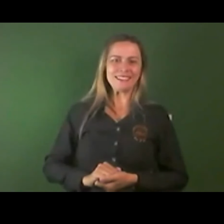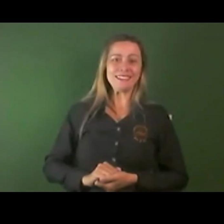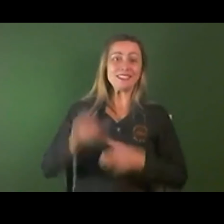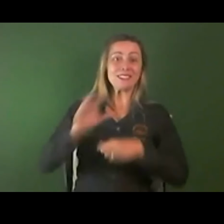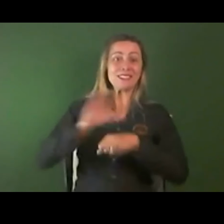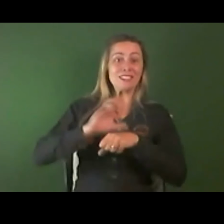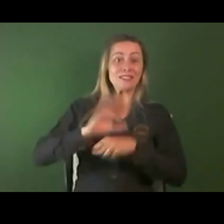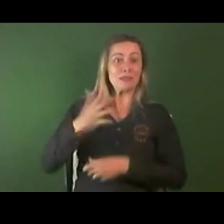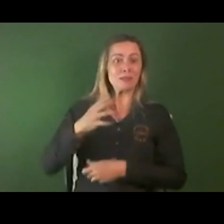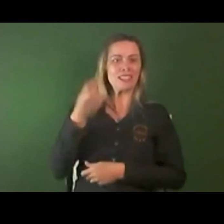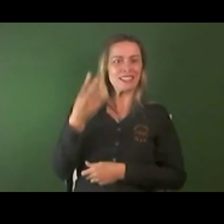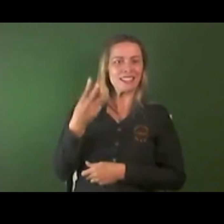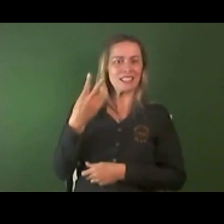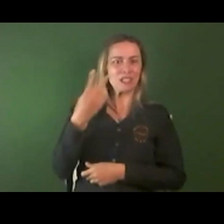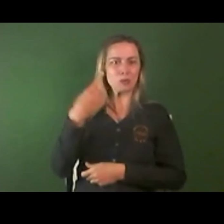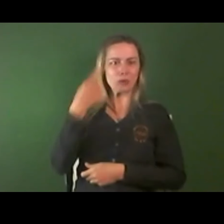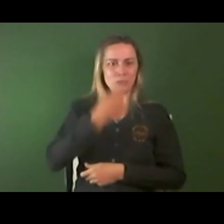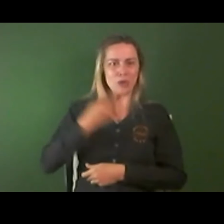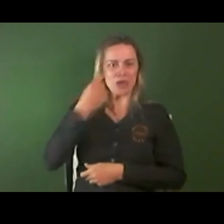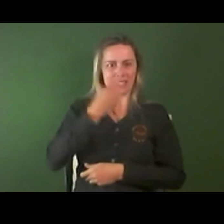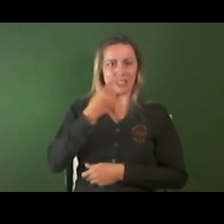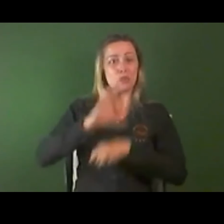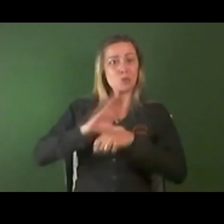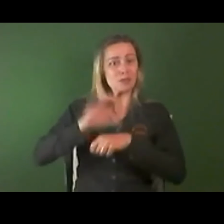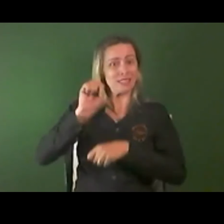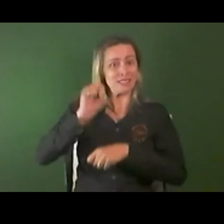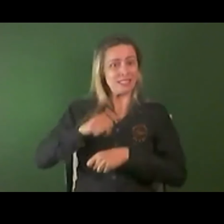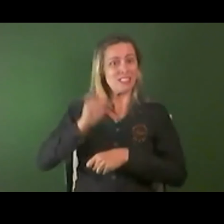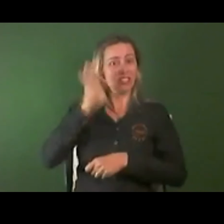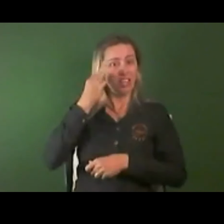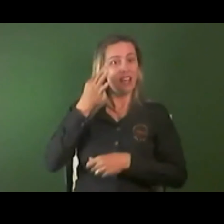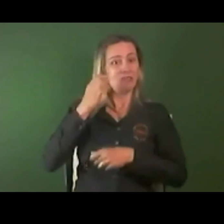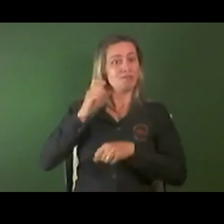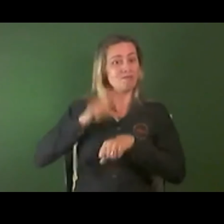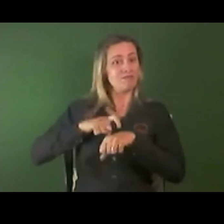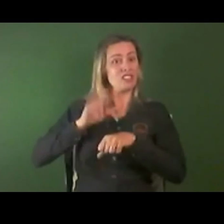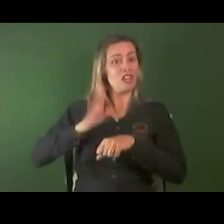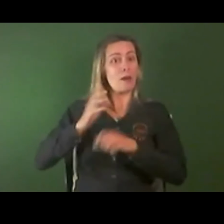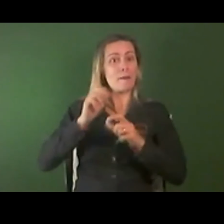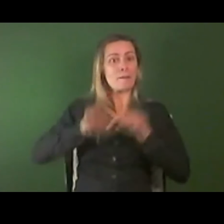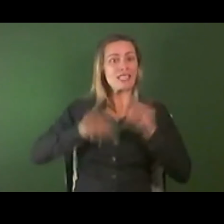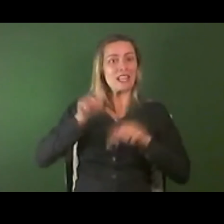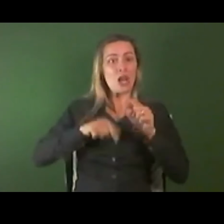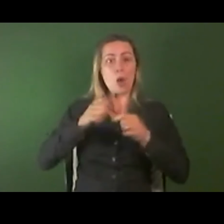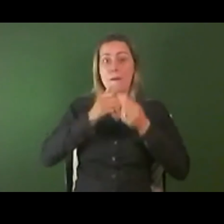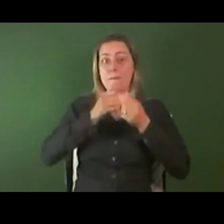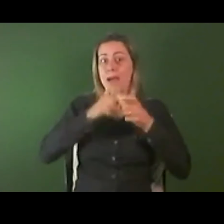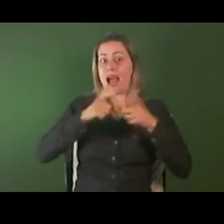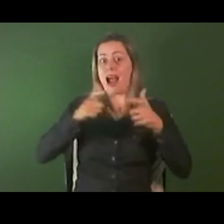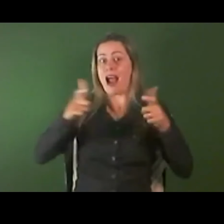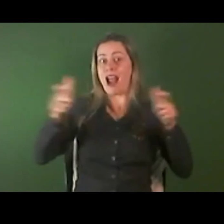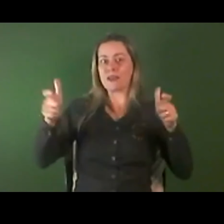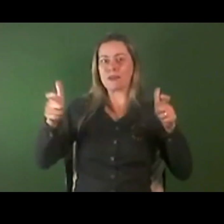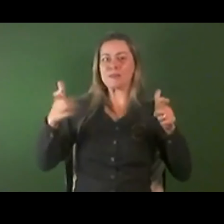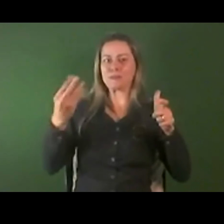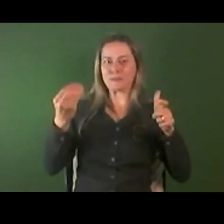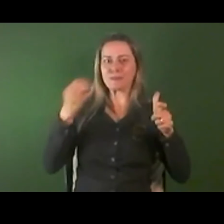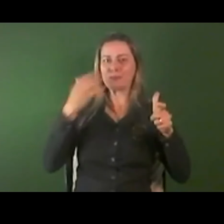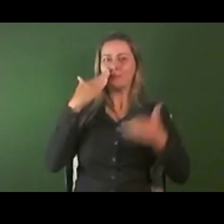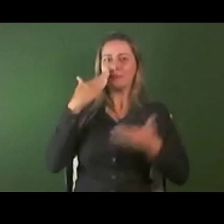umas 32 horas de curso, meu. Porque o material é muito vasto, meu. É impressionante quanto é vasto.